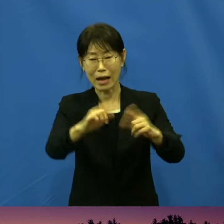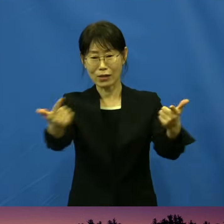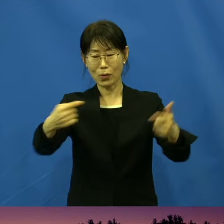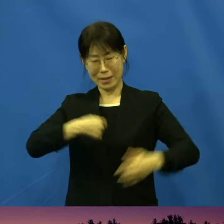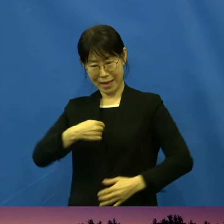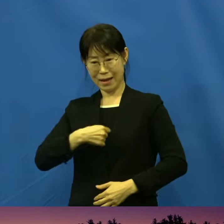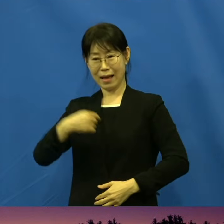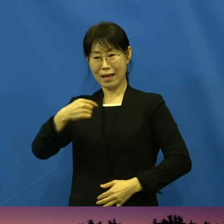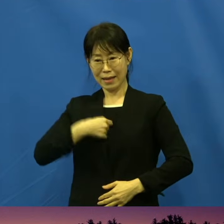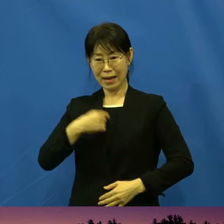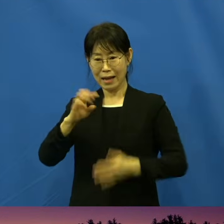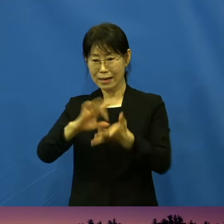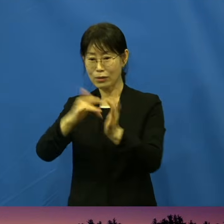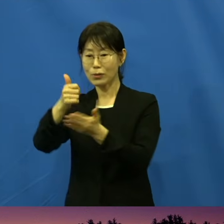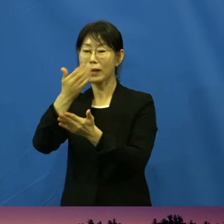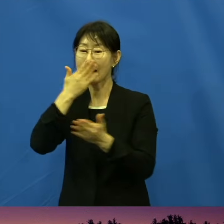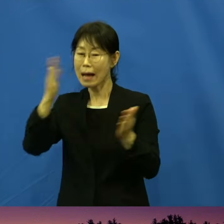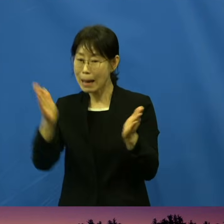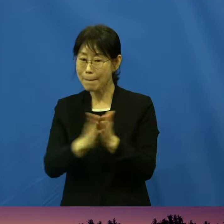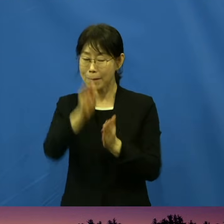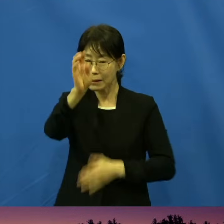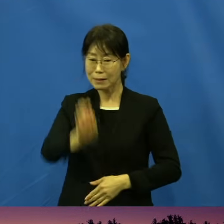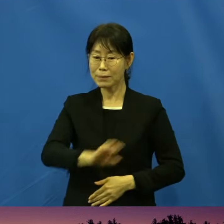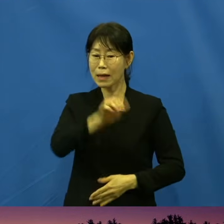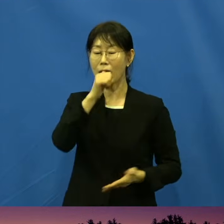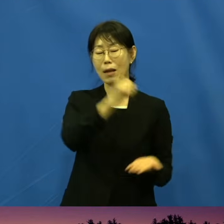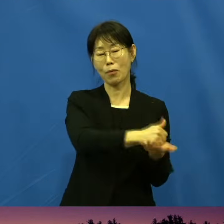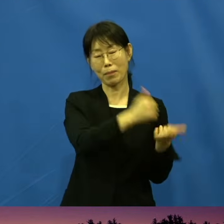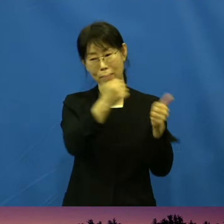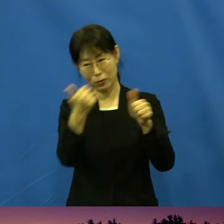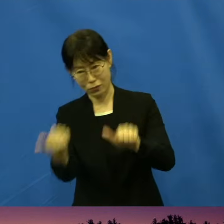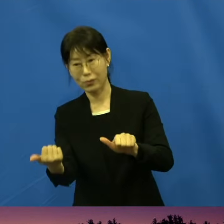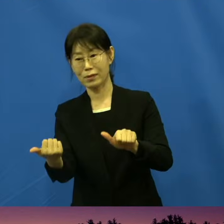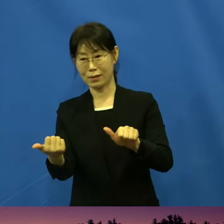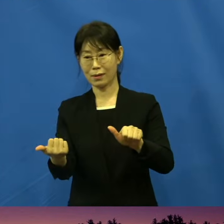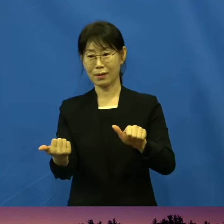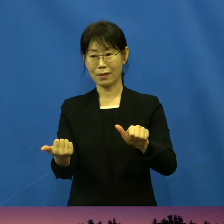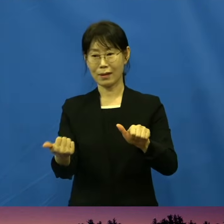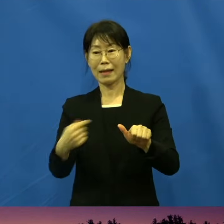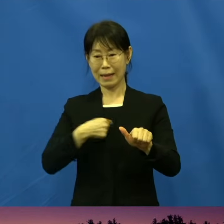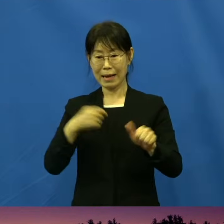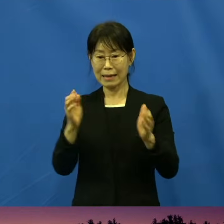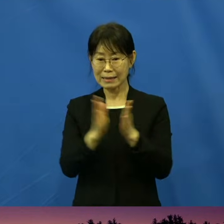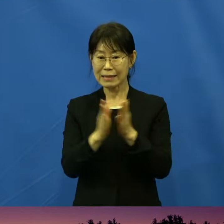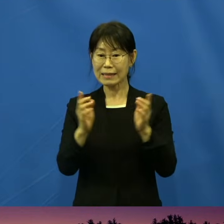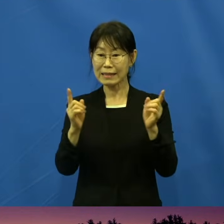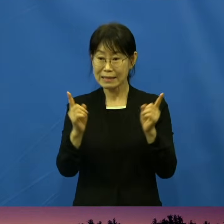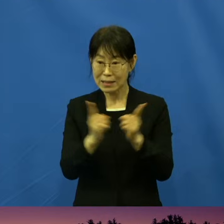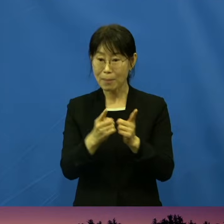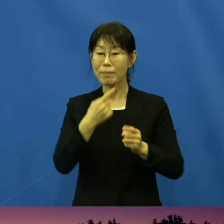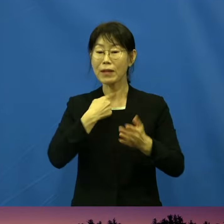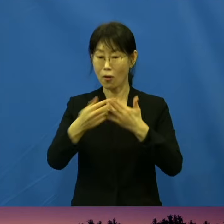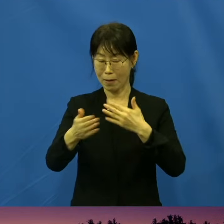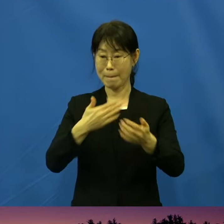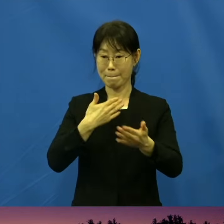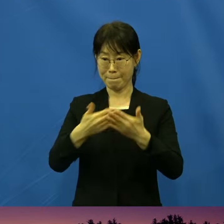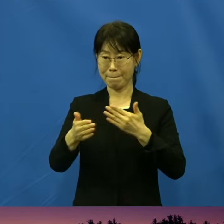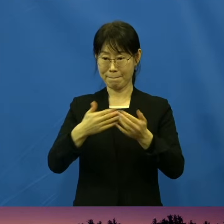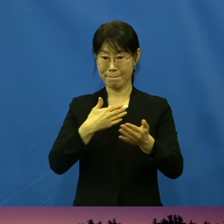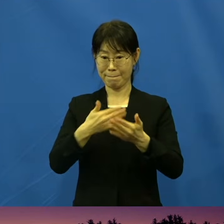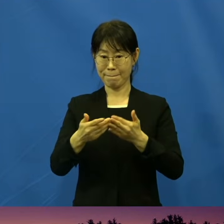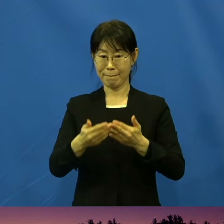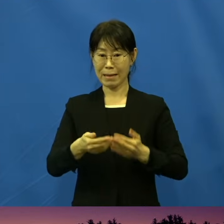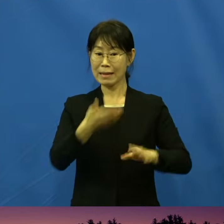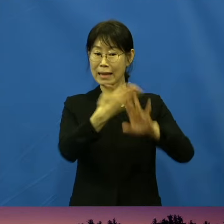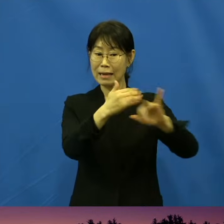박혔다. 제3자의 경험이 아니라 개인적 경험을 말하는 것입니다. 누가 죽었다는